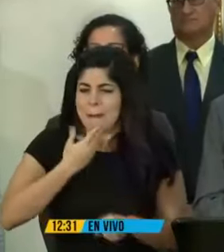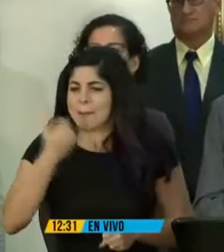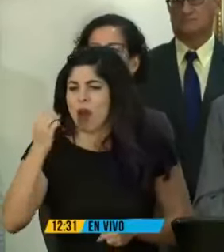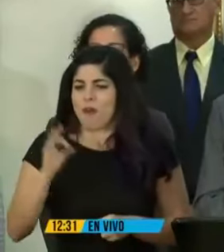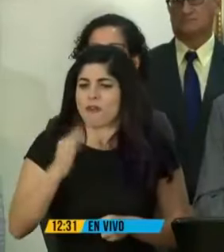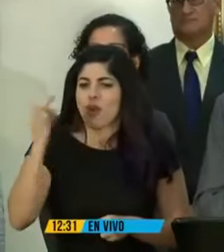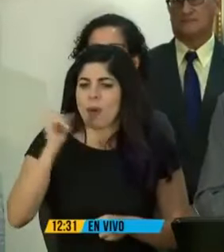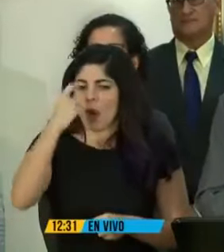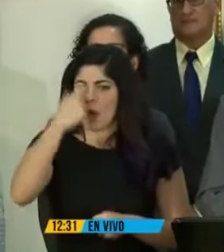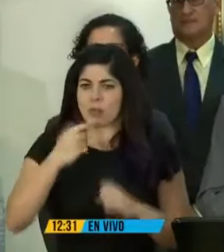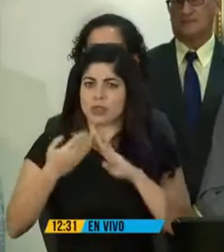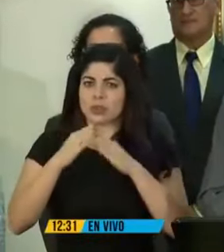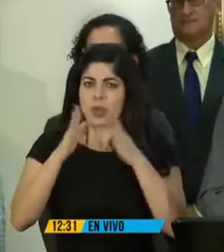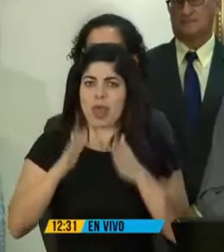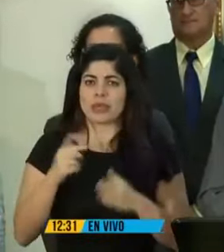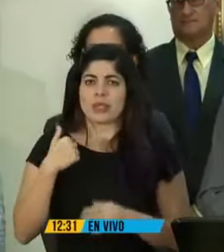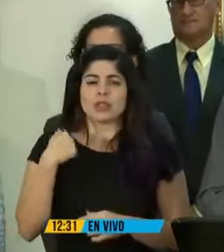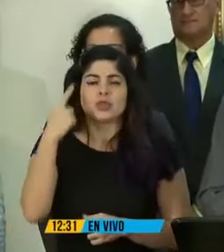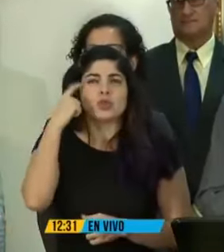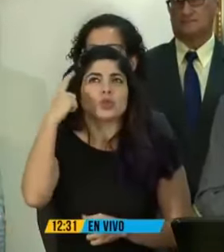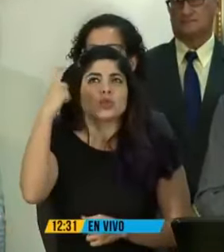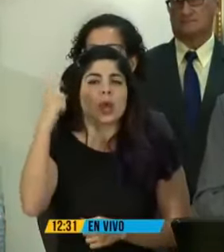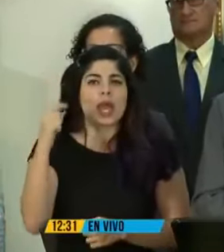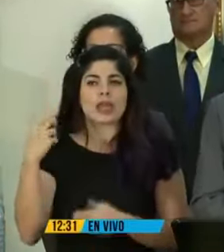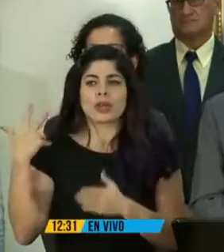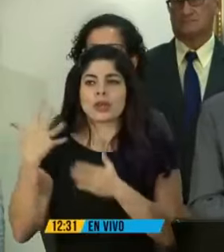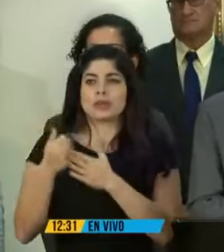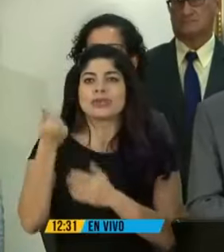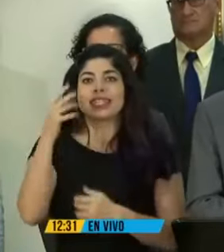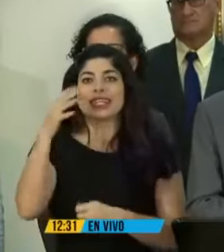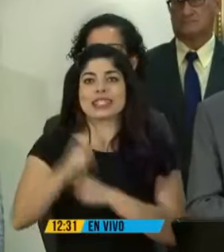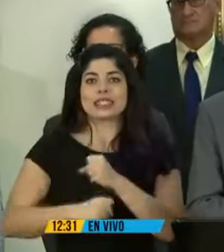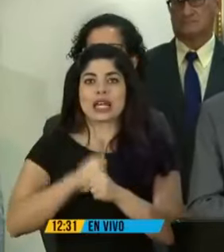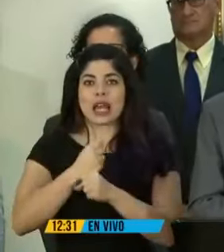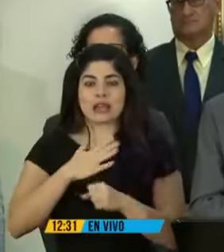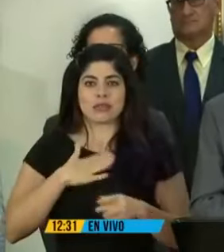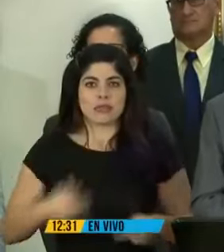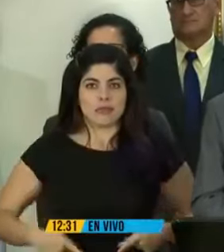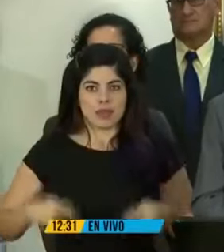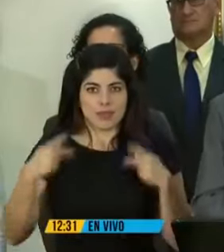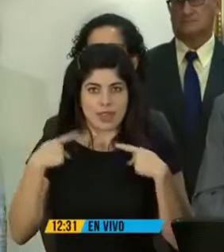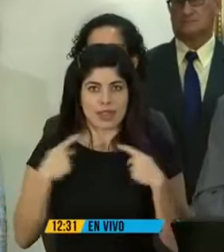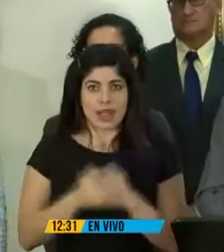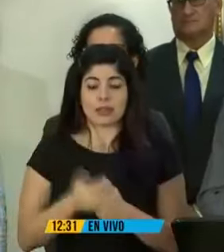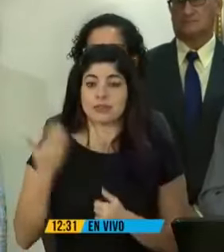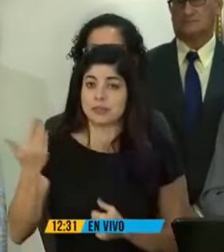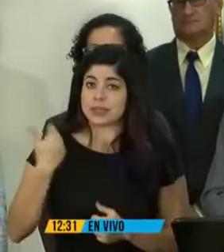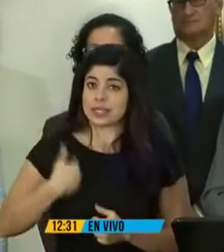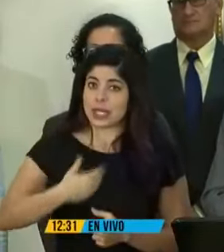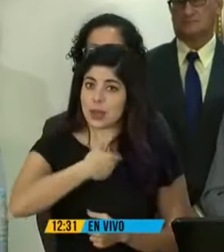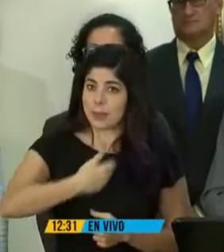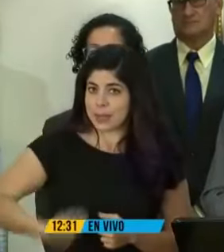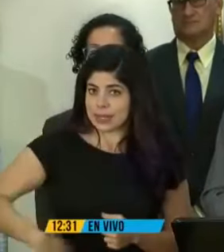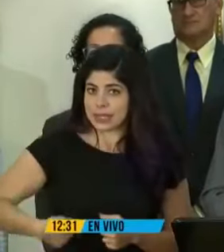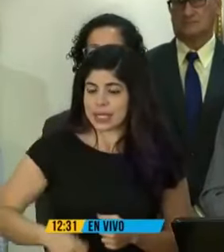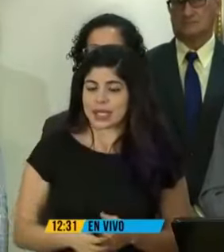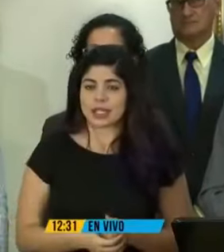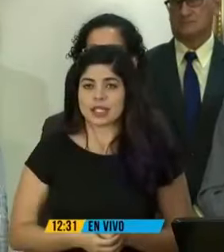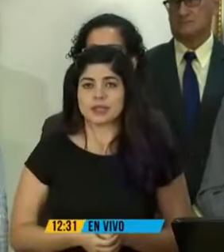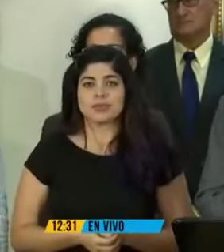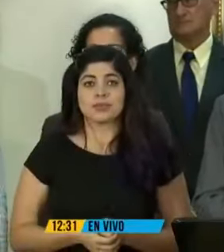ciudadanos. Esa ha sido mi ilusión los últimos 15 años de mi vida. Señor presidente,